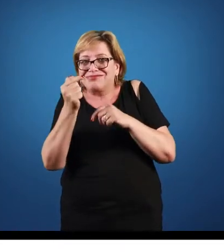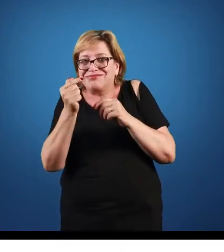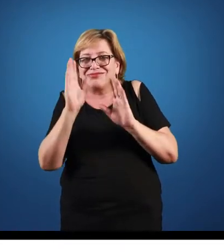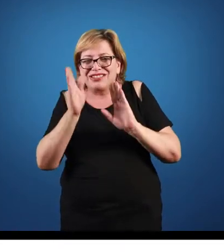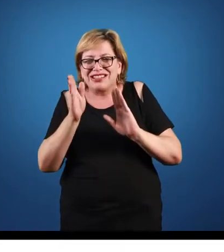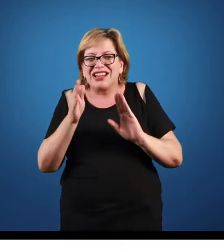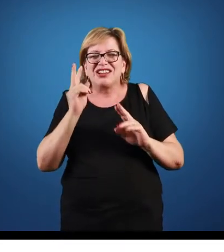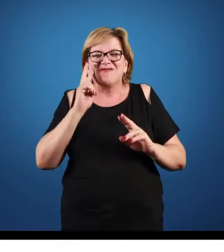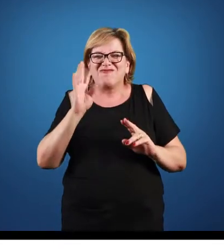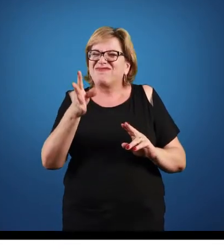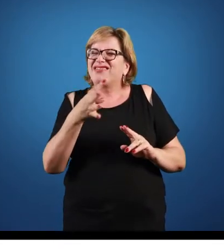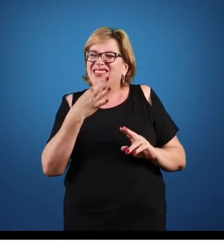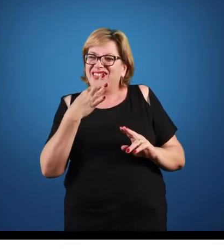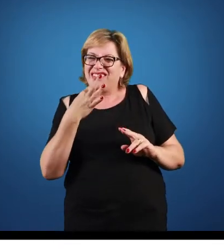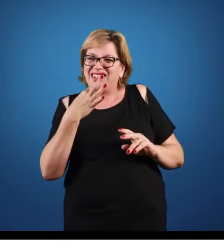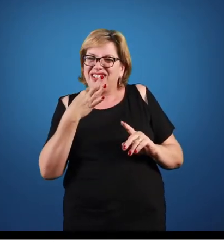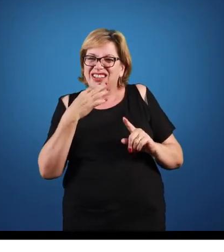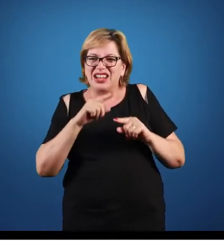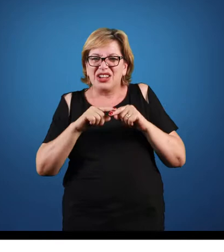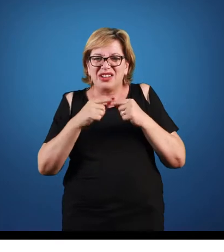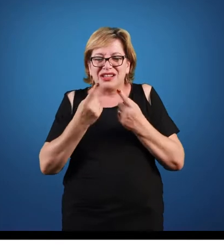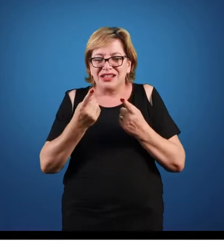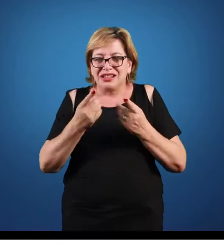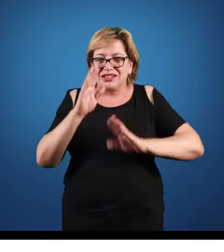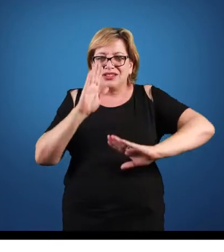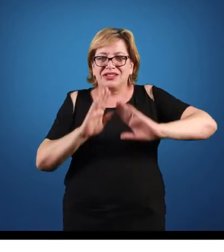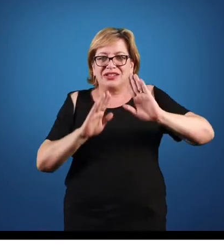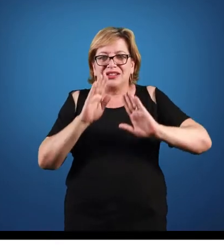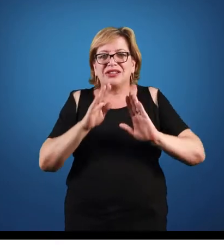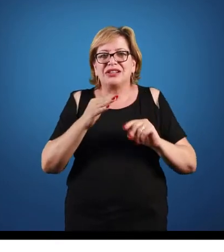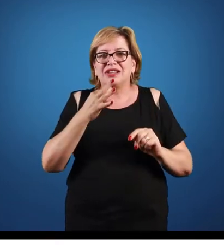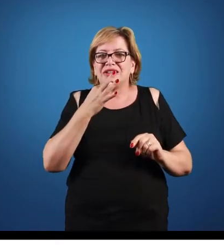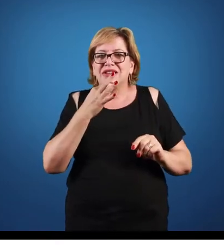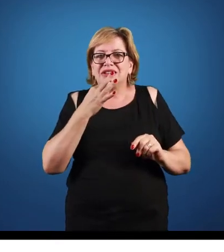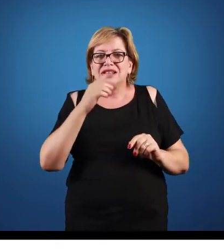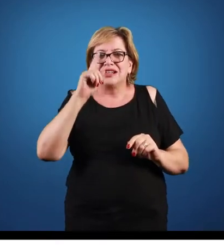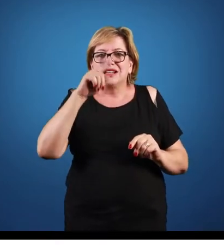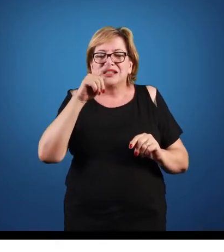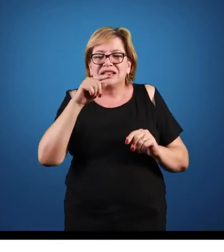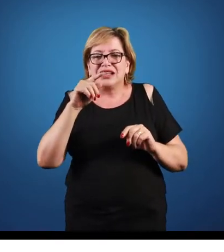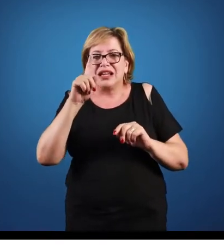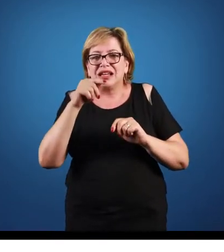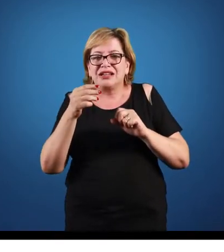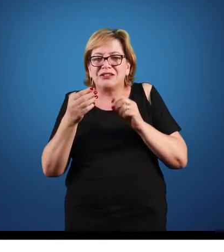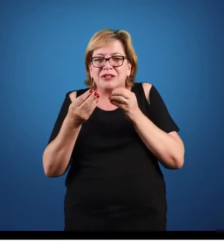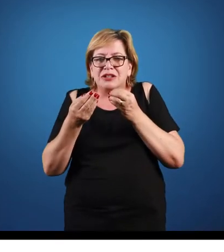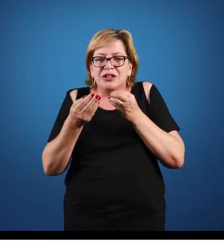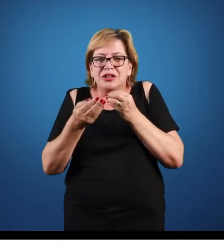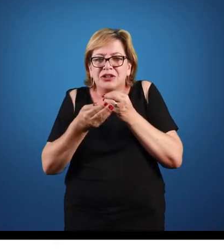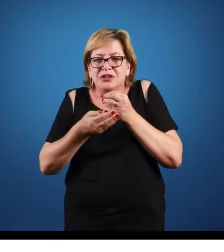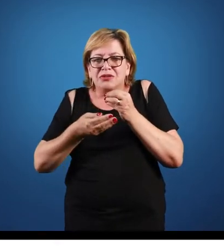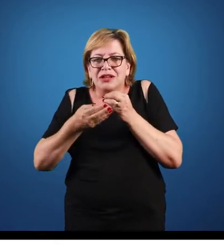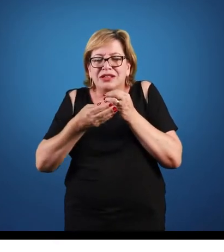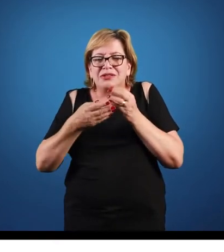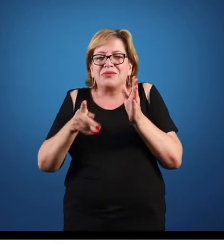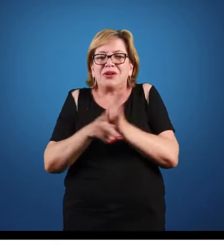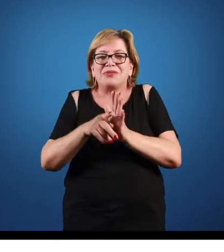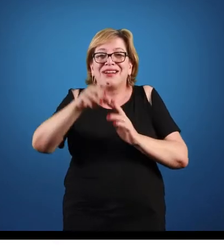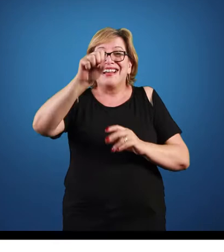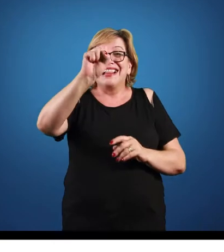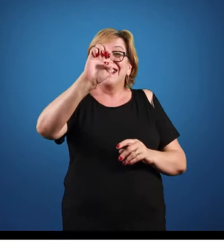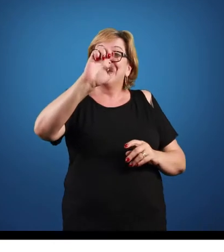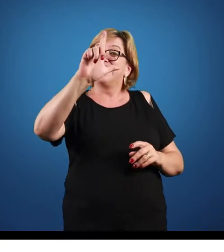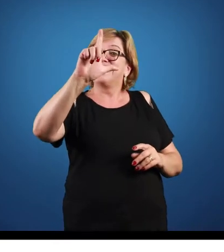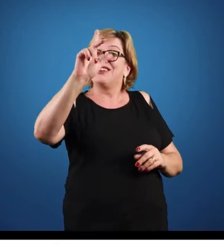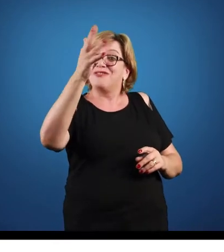péssima vocês já viram vocês conhecem só que você não conhece dessa forma se conhece ele como a base do do bastão de self que o pessoal